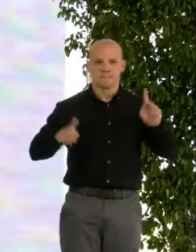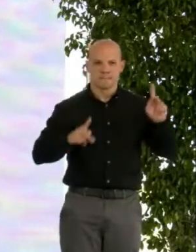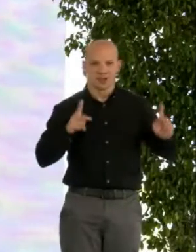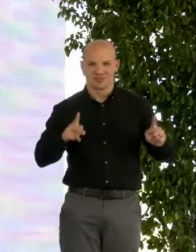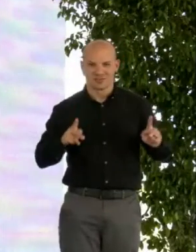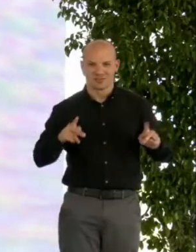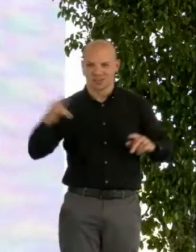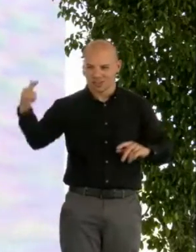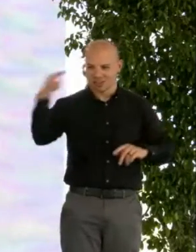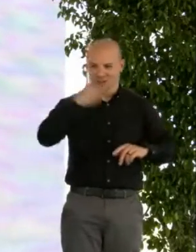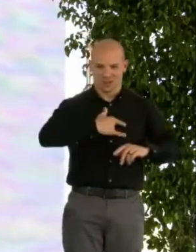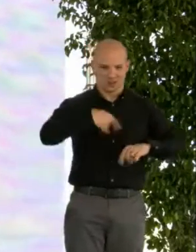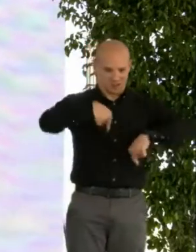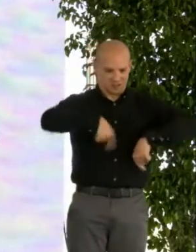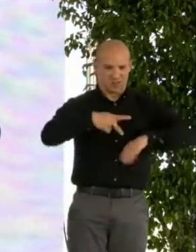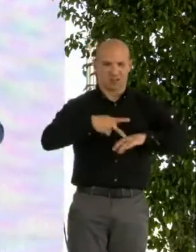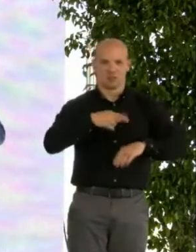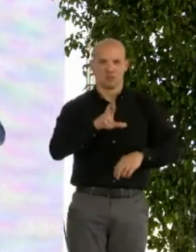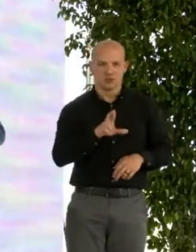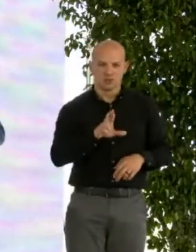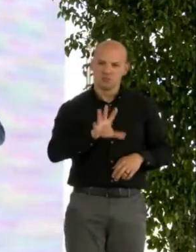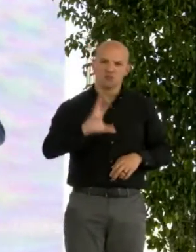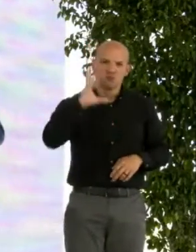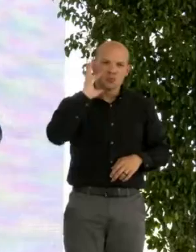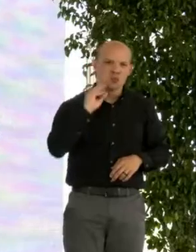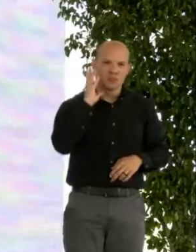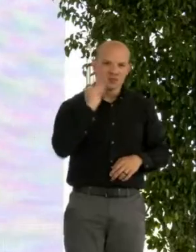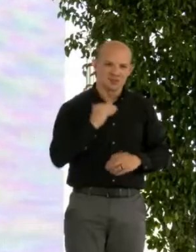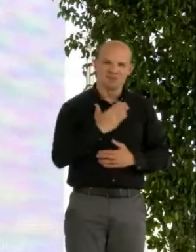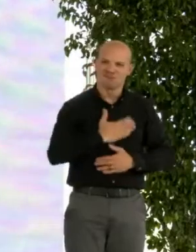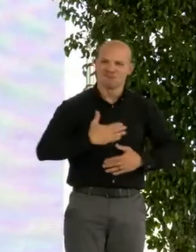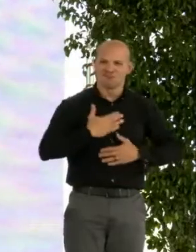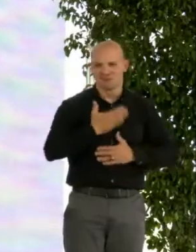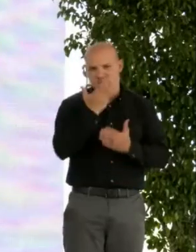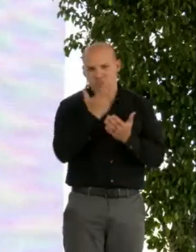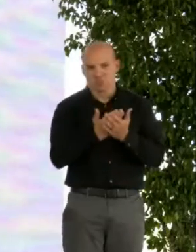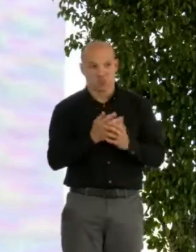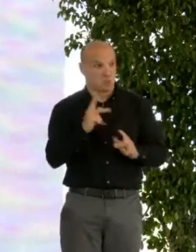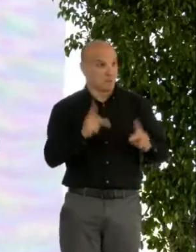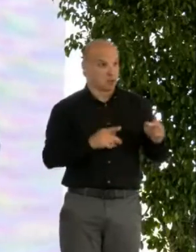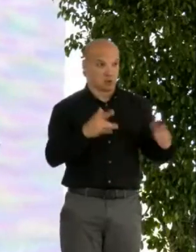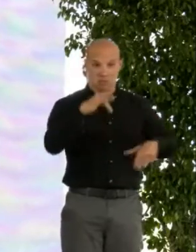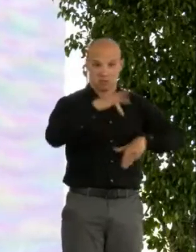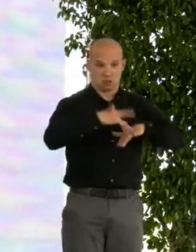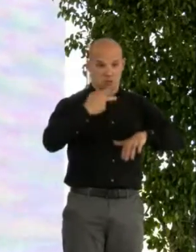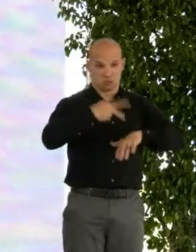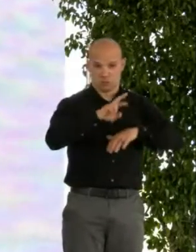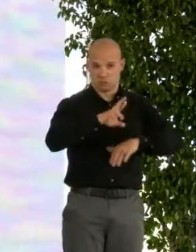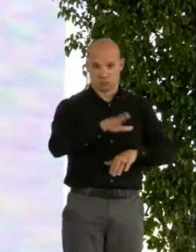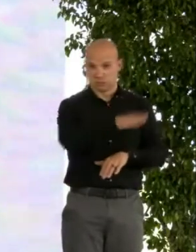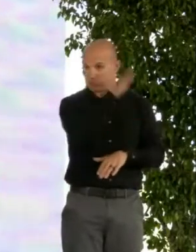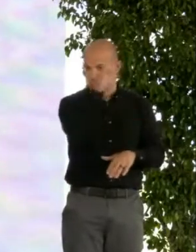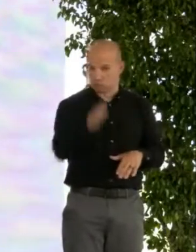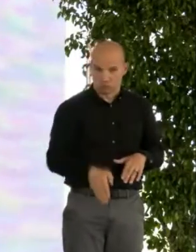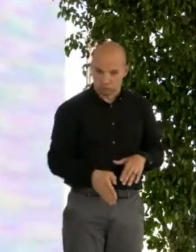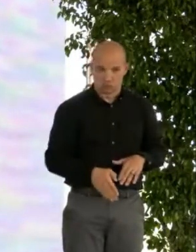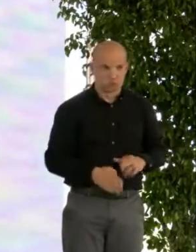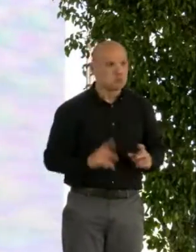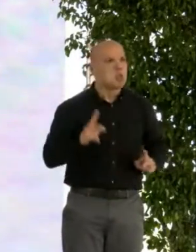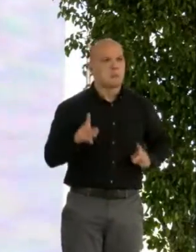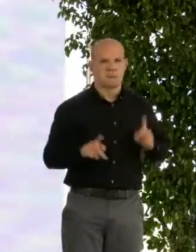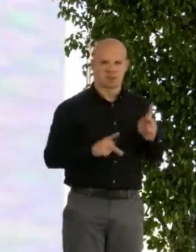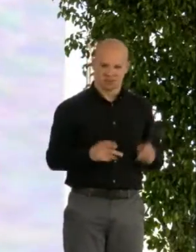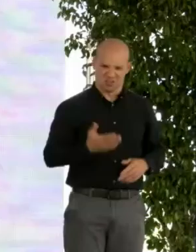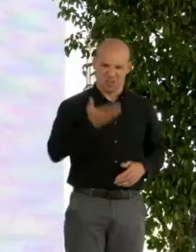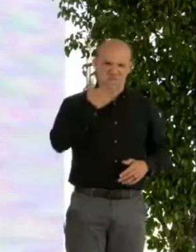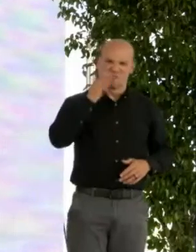venido a Puerto Rico y habían tenido una experiencia buena, gente que nunca había venido a Puerto Rico, gente que tuvo una experiencia mala y